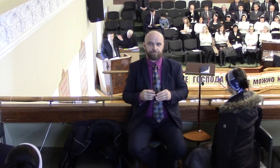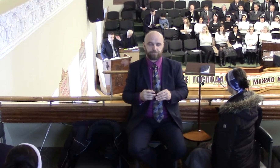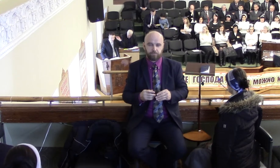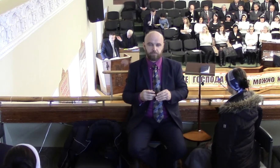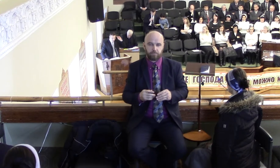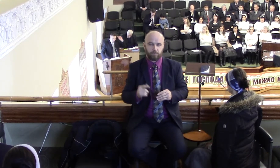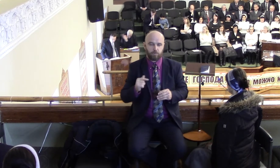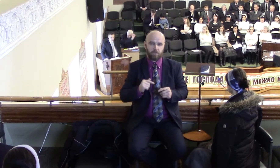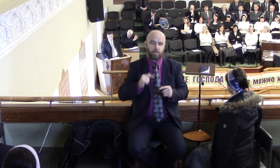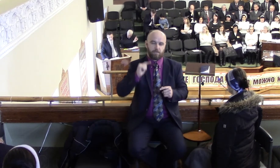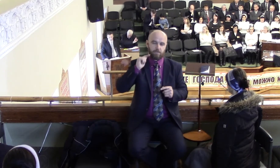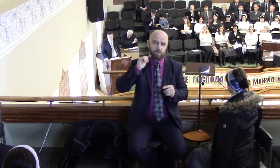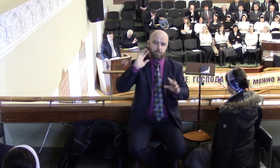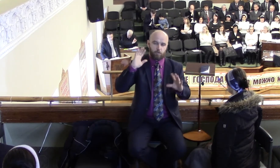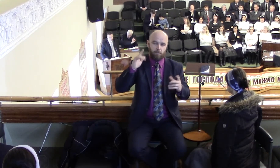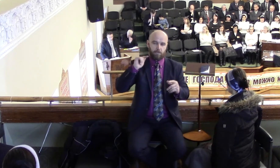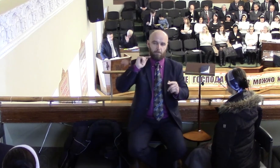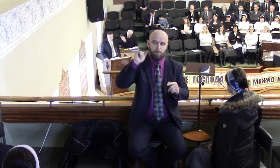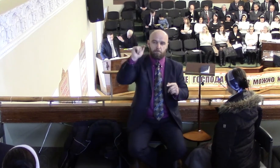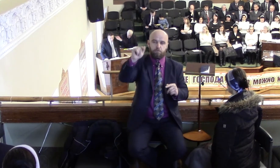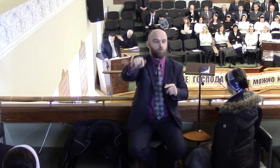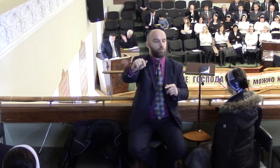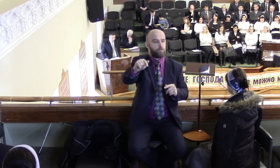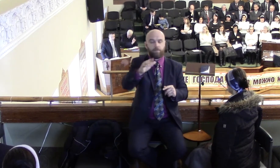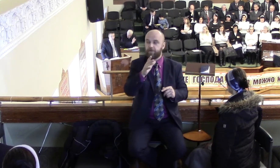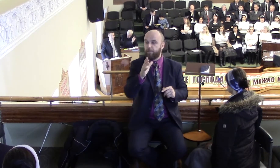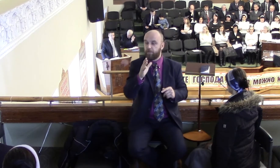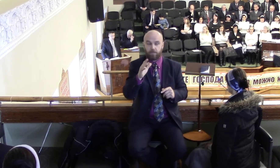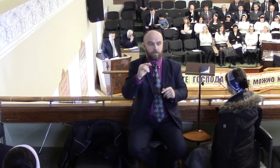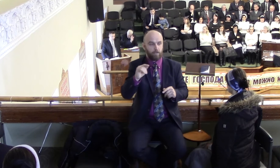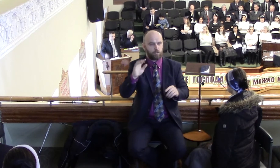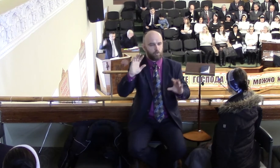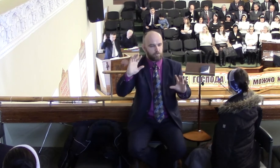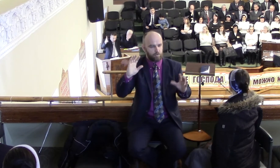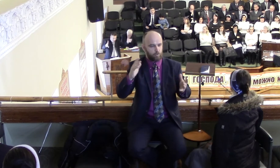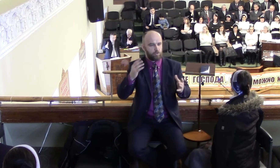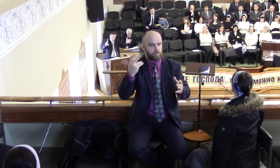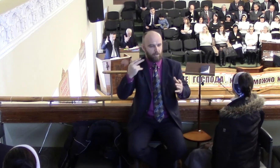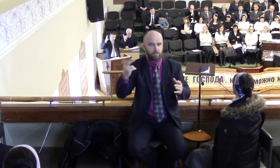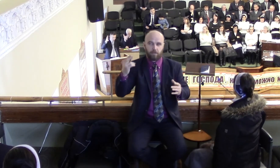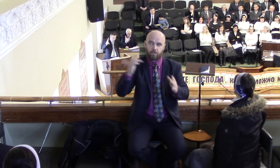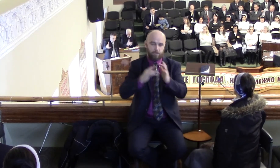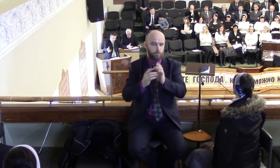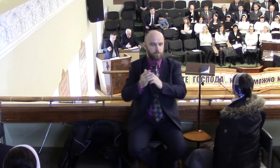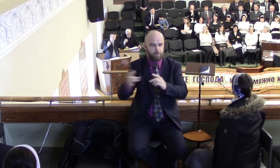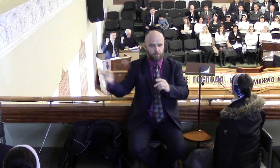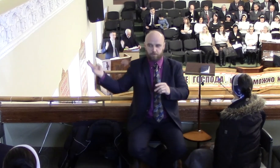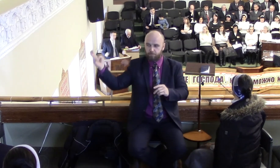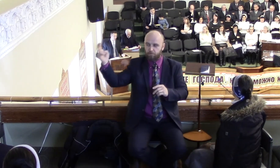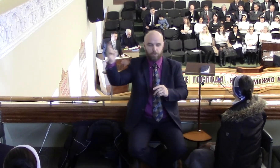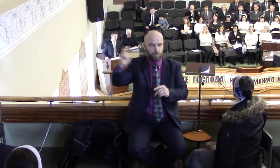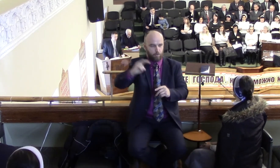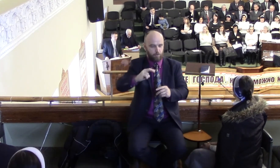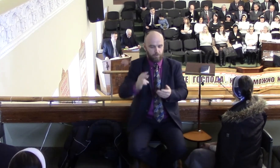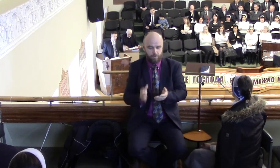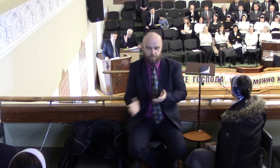о событии будущем. О том, что произойдет, когда Иисус Христос будет церковь